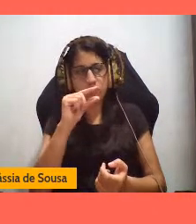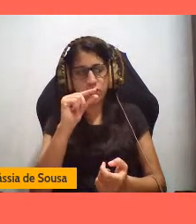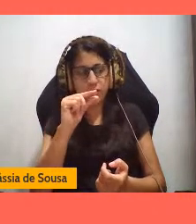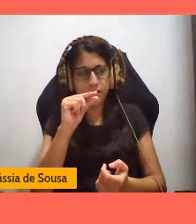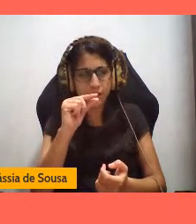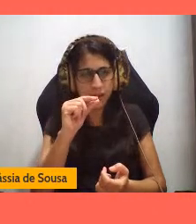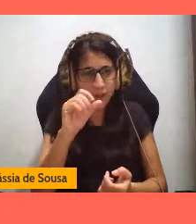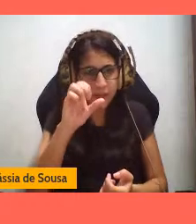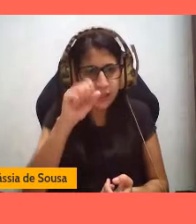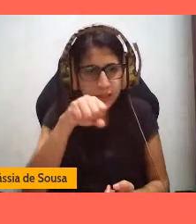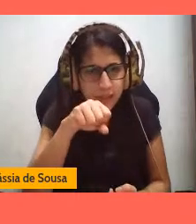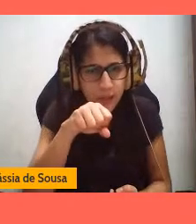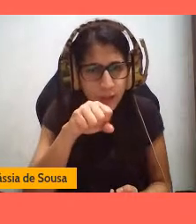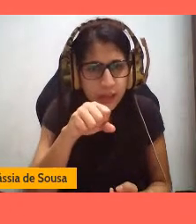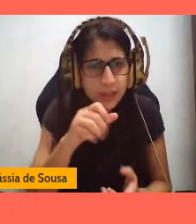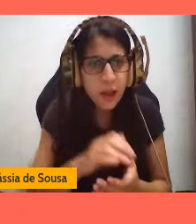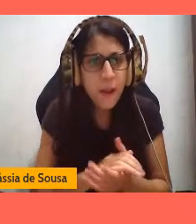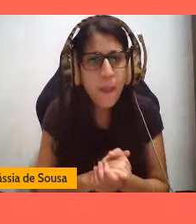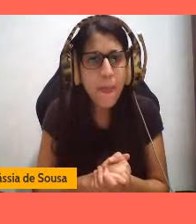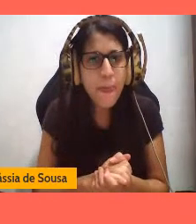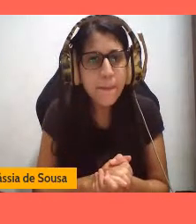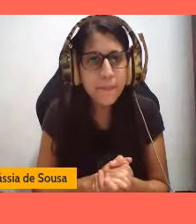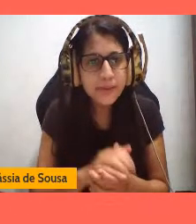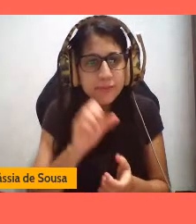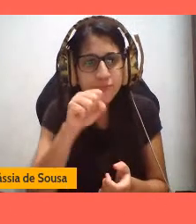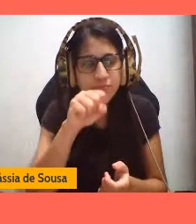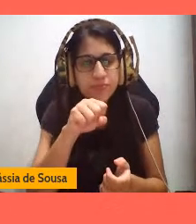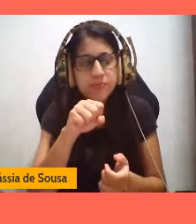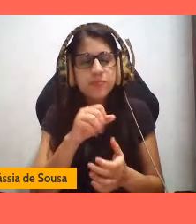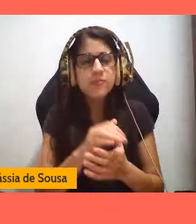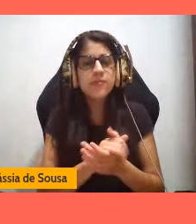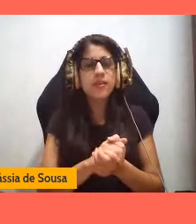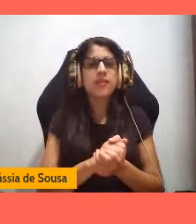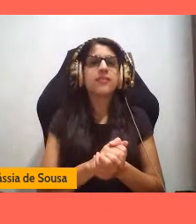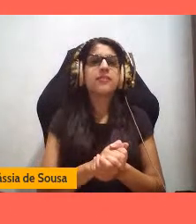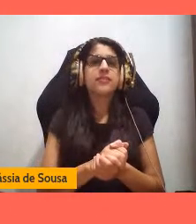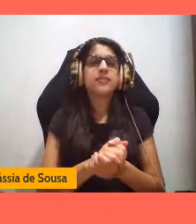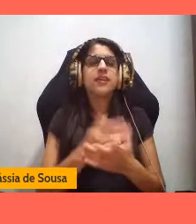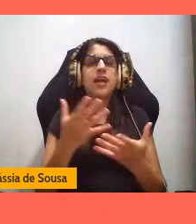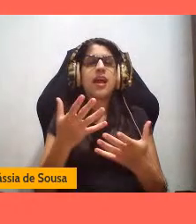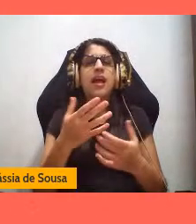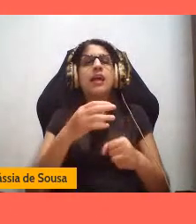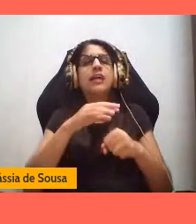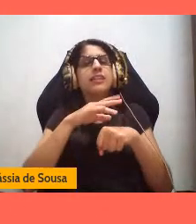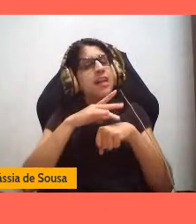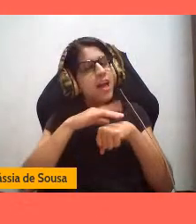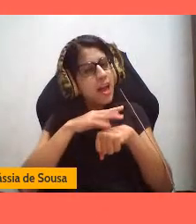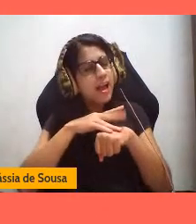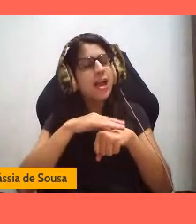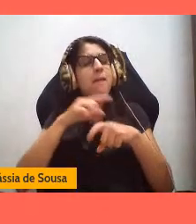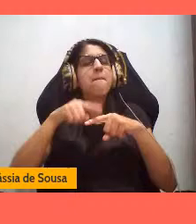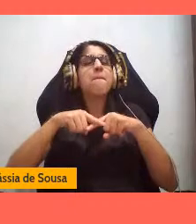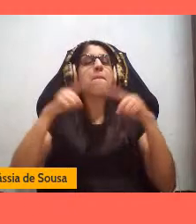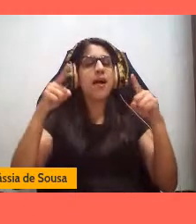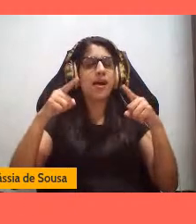Pode ser? Pode ser, sim, senhora. Cirurgiada, mas da batalha.